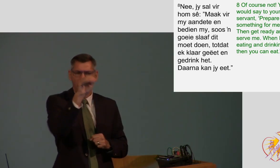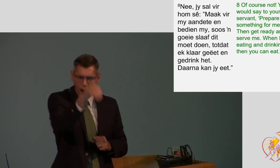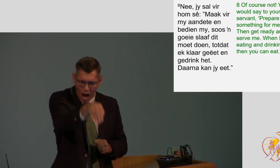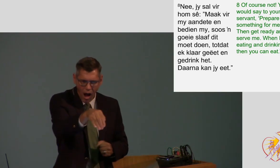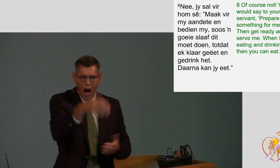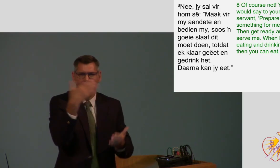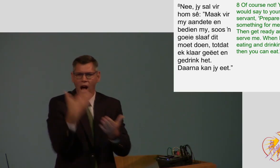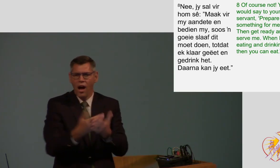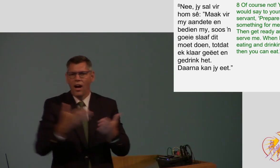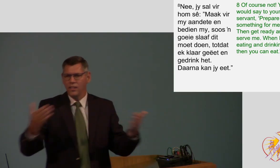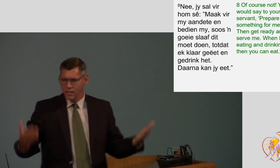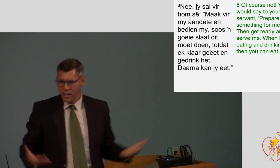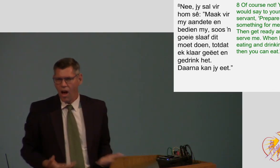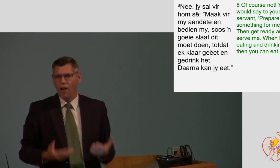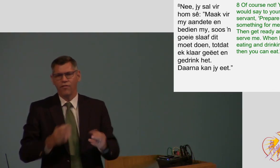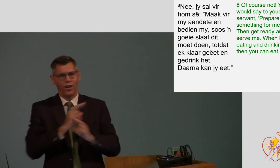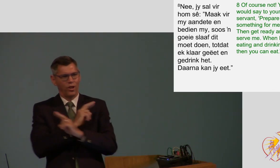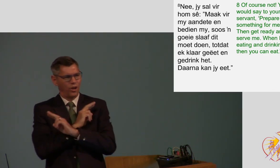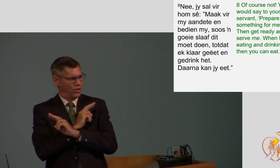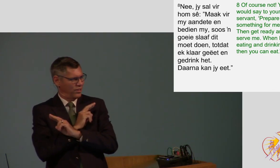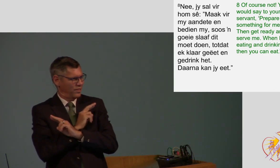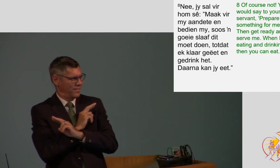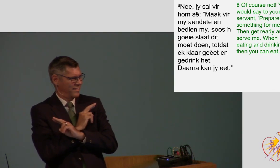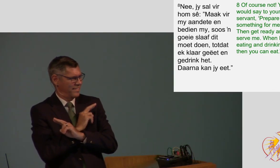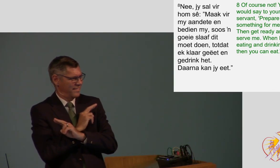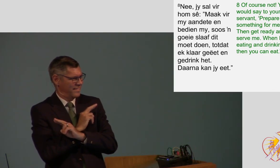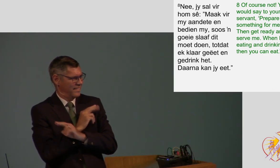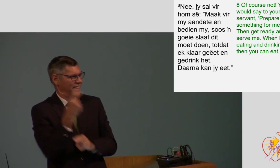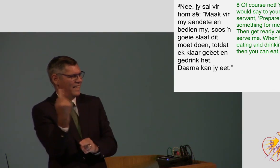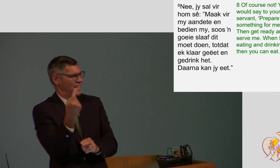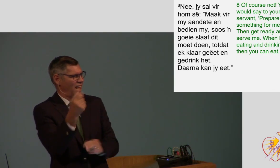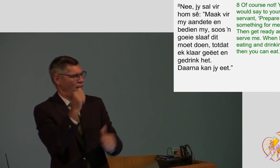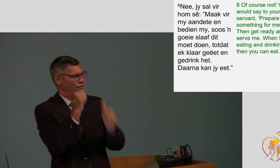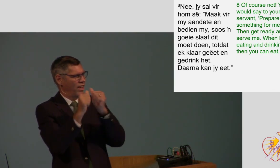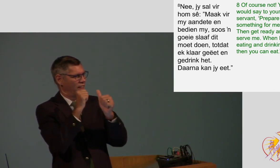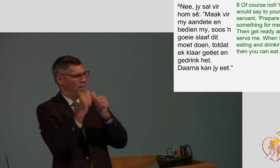Daarna kan slaaf gaan rus en self eet.